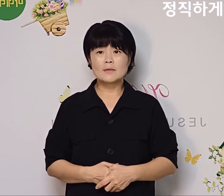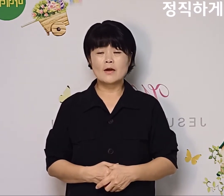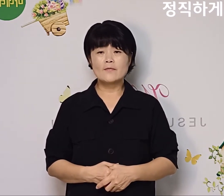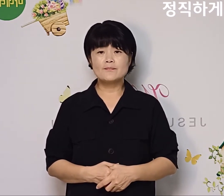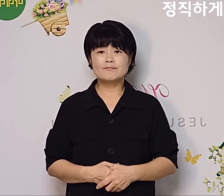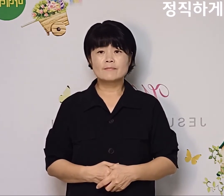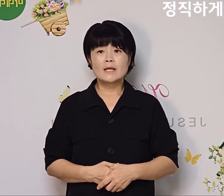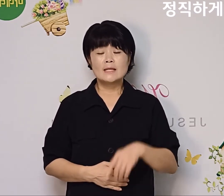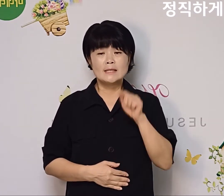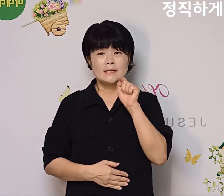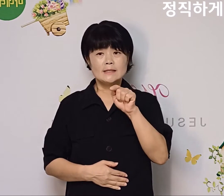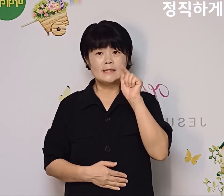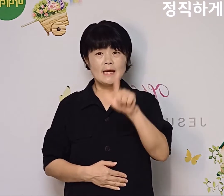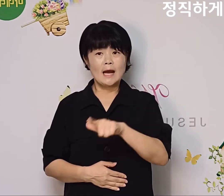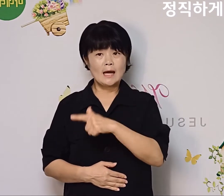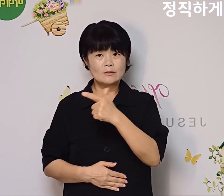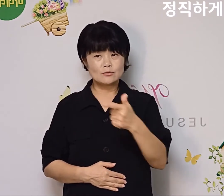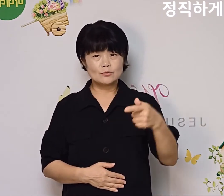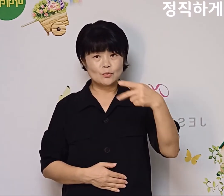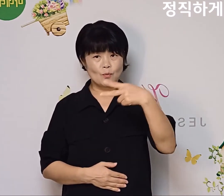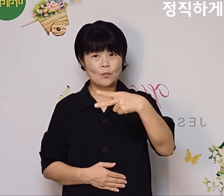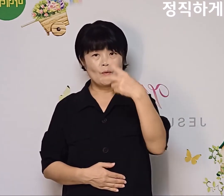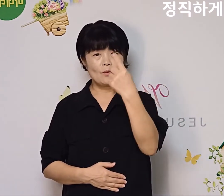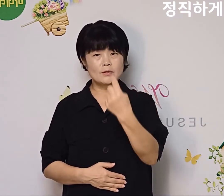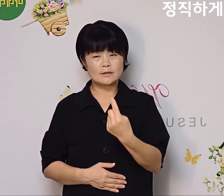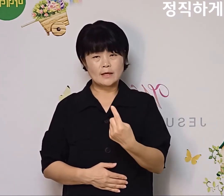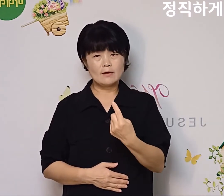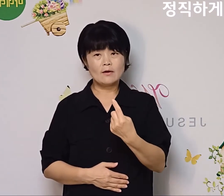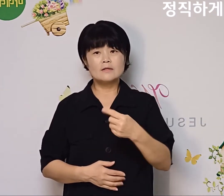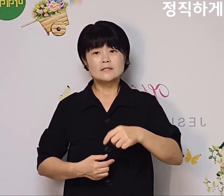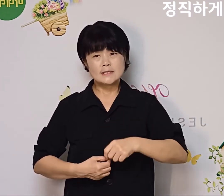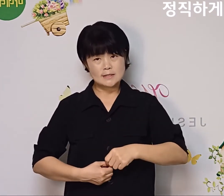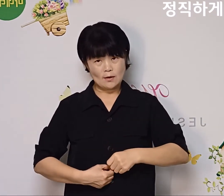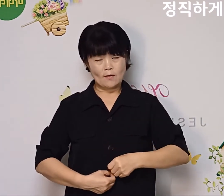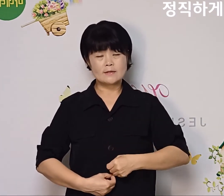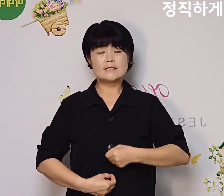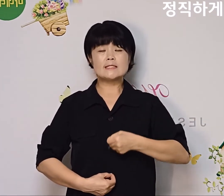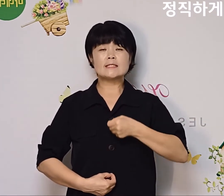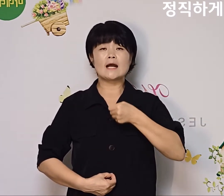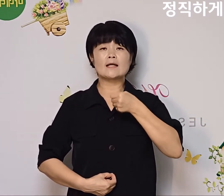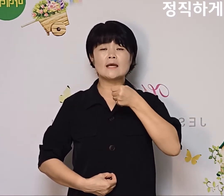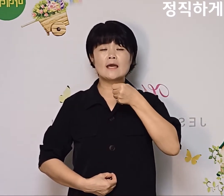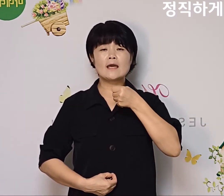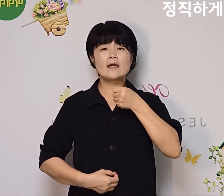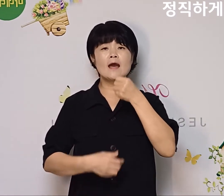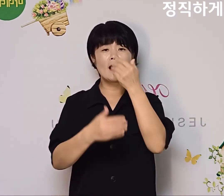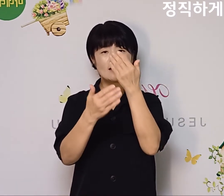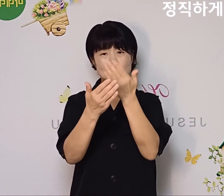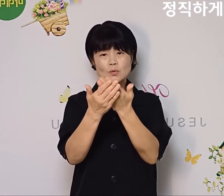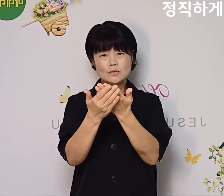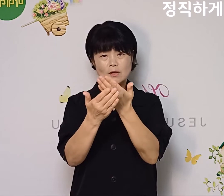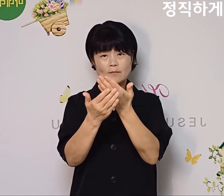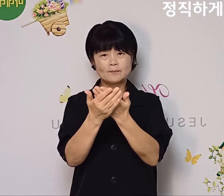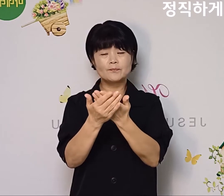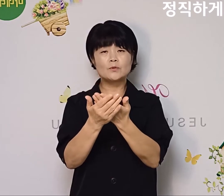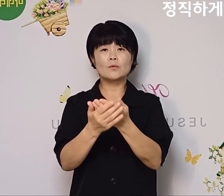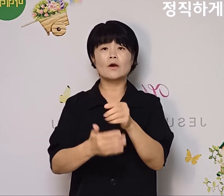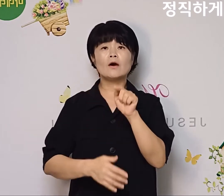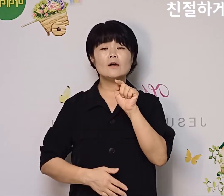연결하면 이 하루도 어떻게 해요? 정직하게 하소서. 또요.